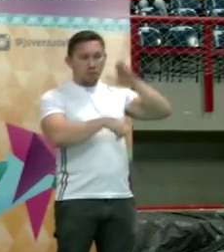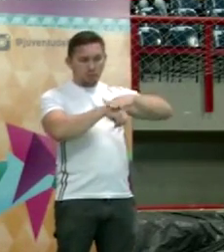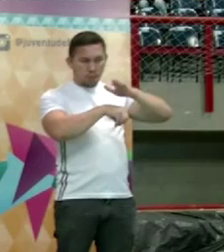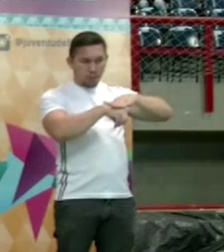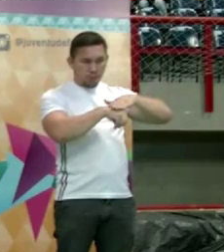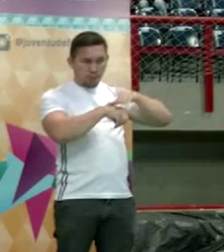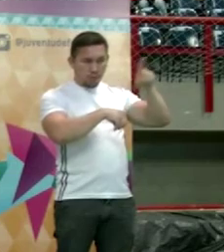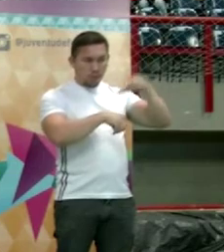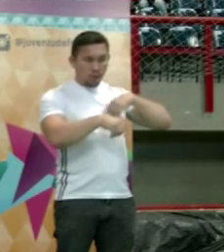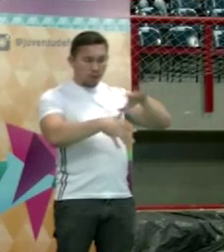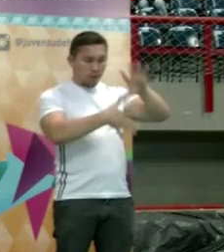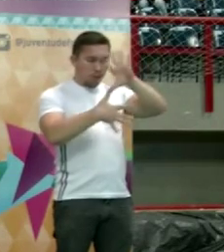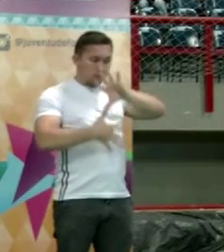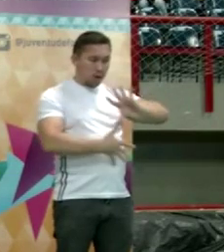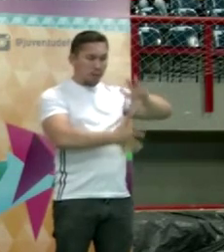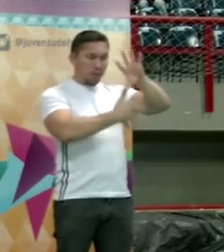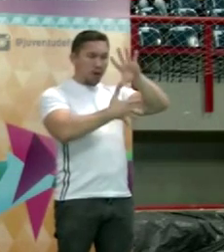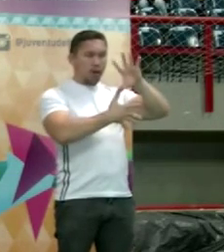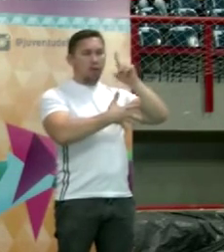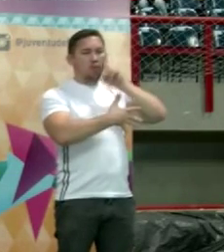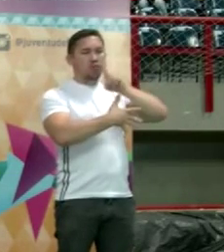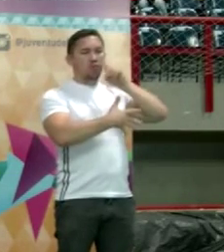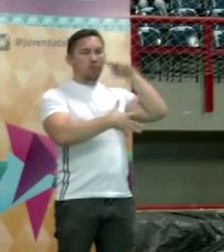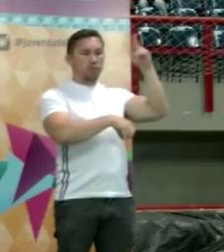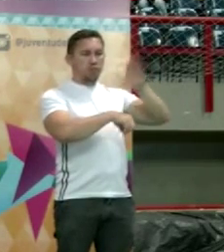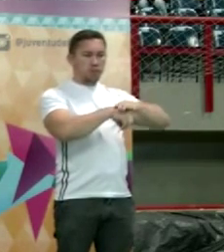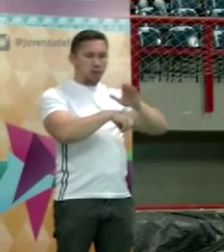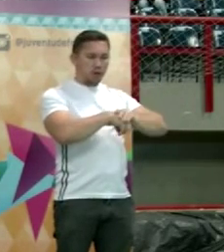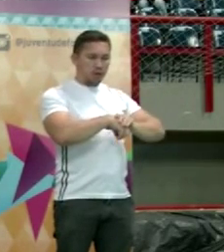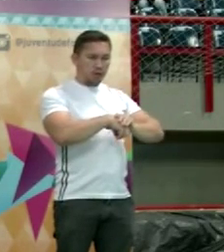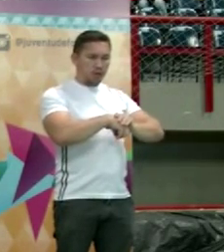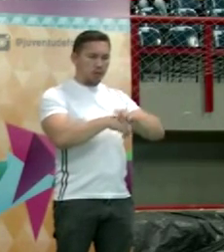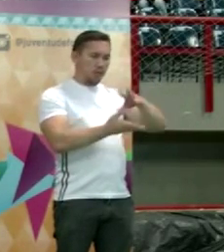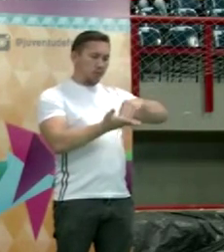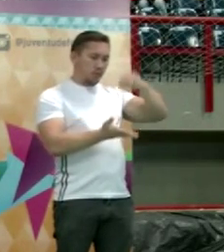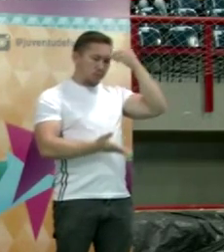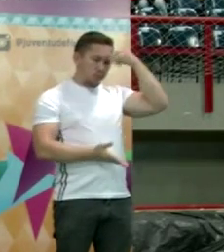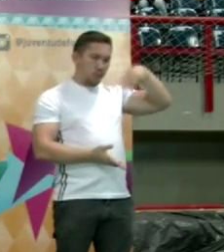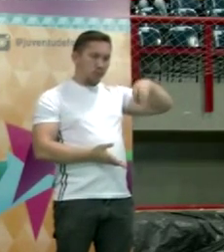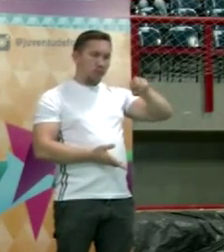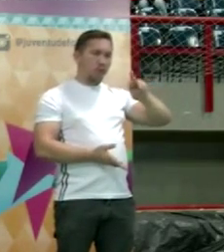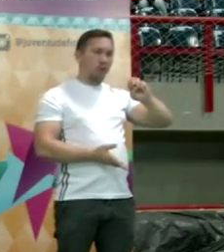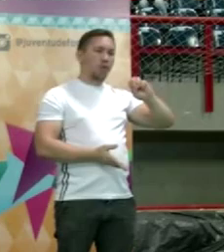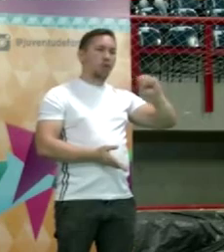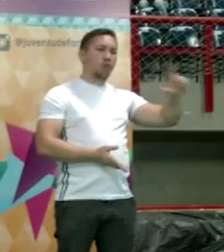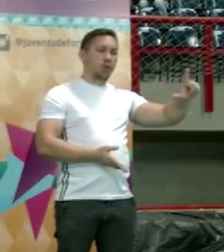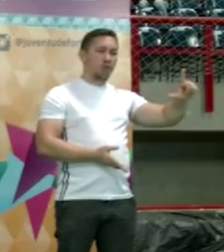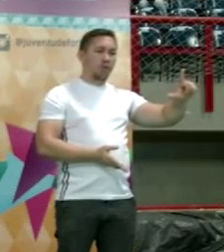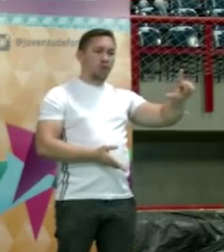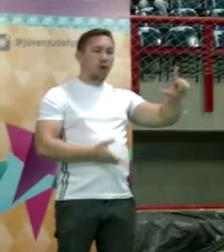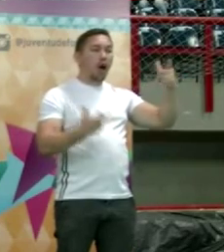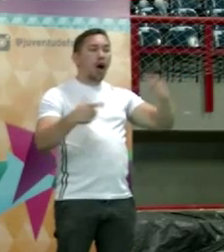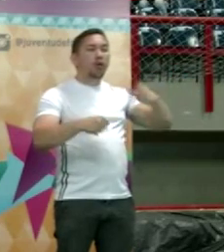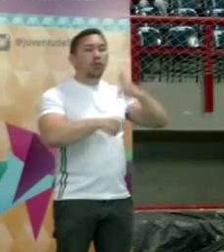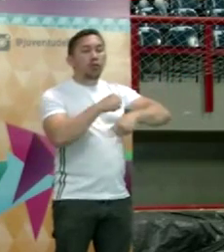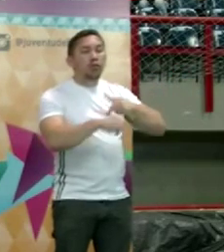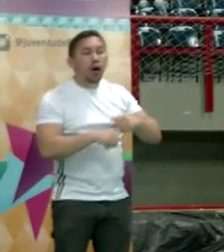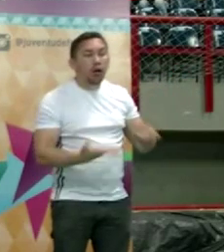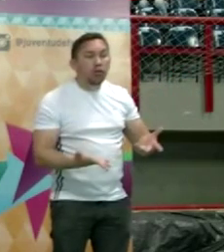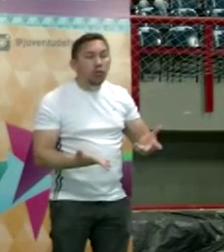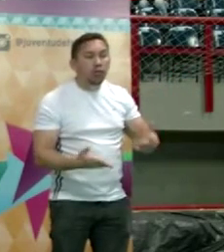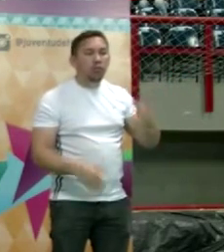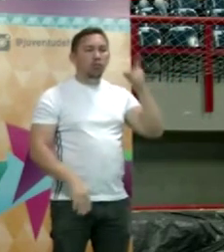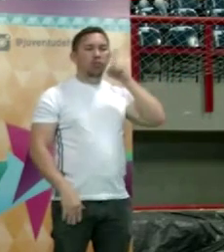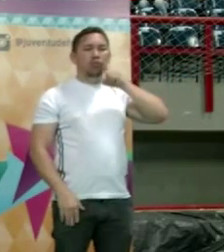americanos. A América para os americanos. Doutrina Monroe. Estados